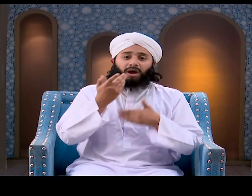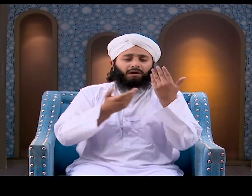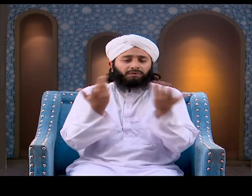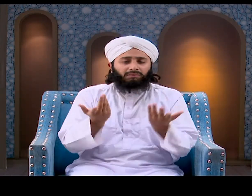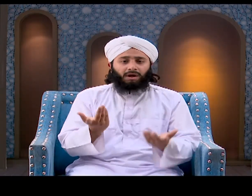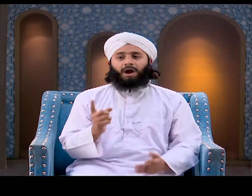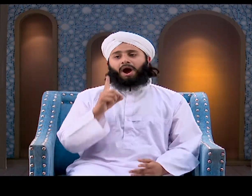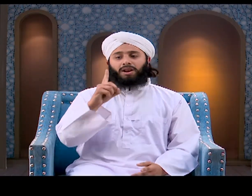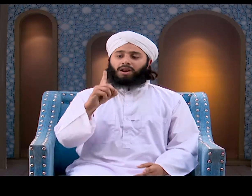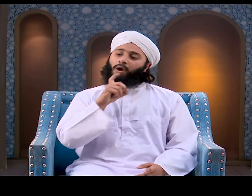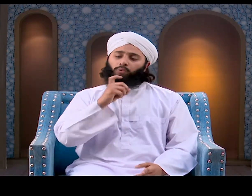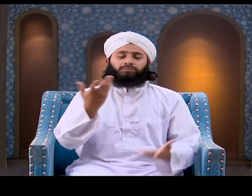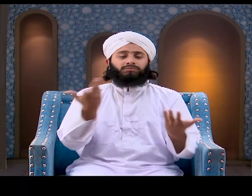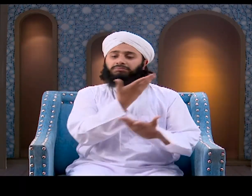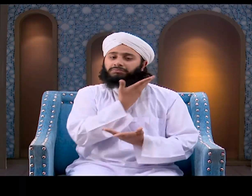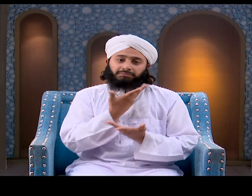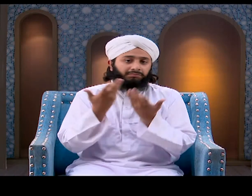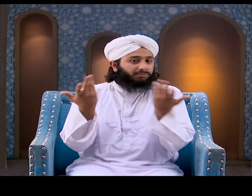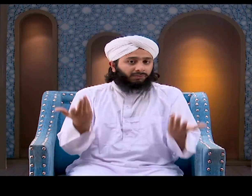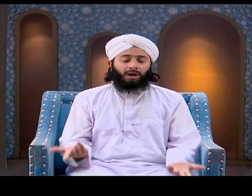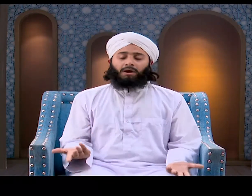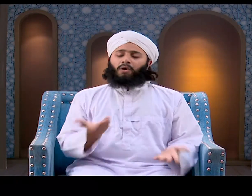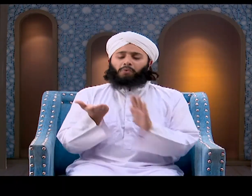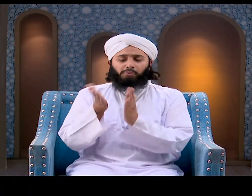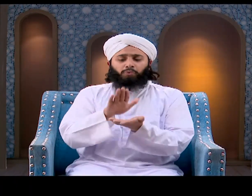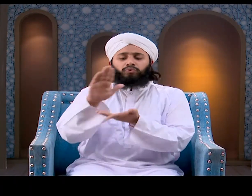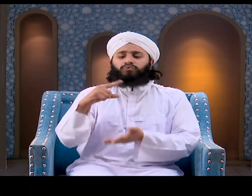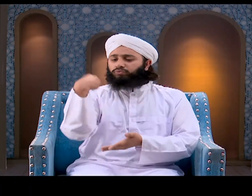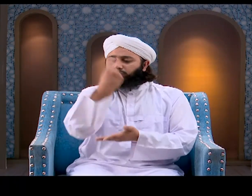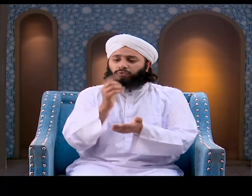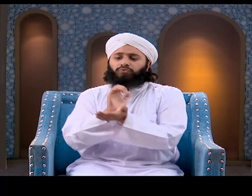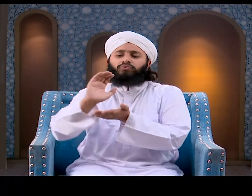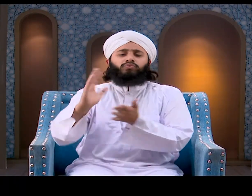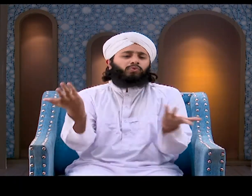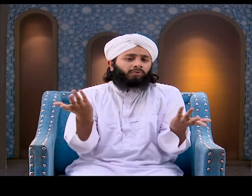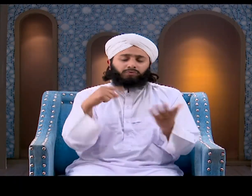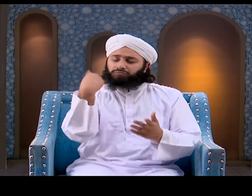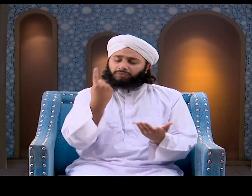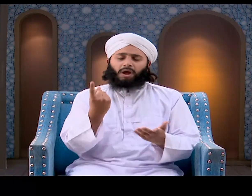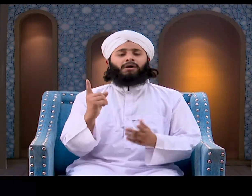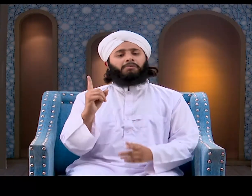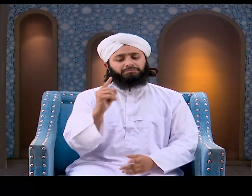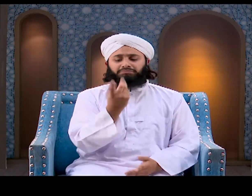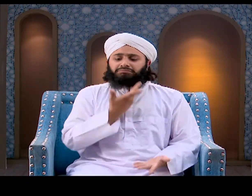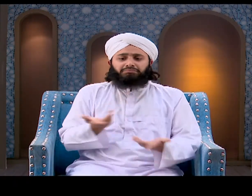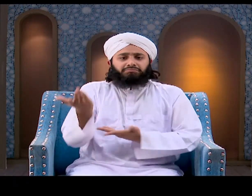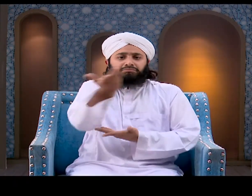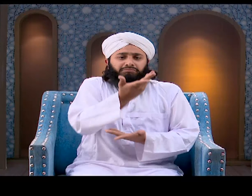پاک کا حکم، جیسے اللہ پاک کی مرضی، آئی موت کو کون ٹال سکتا ہے، سب نے باری باری اس دنیا سے جانا ہی ہے، وغیرہ وغیرہ۔ اس